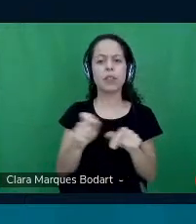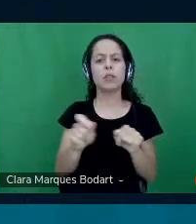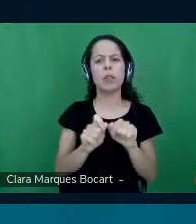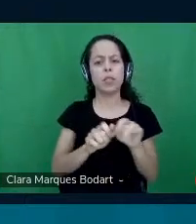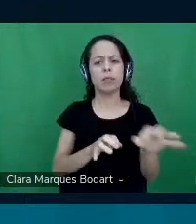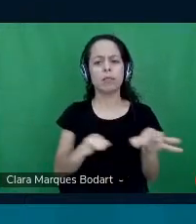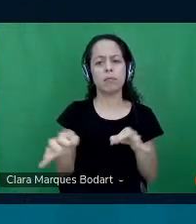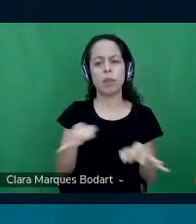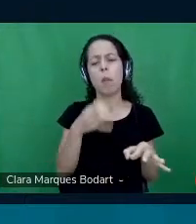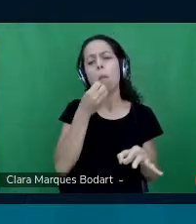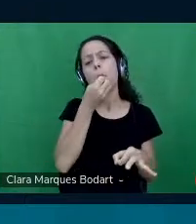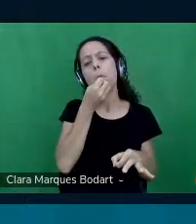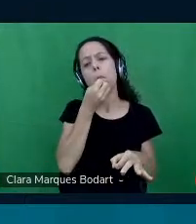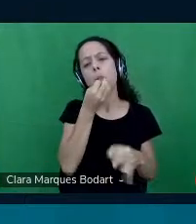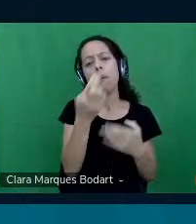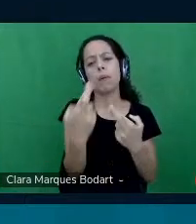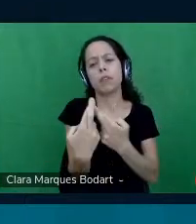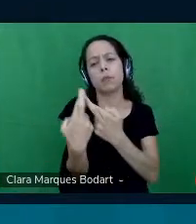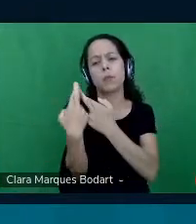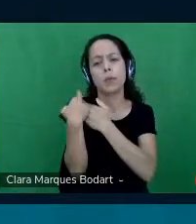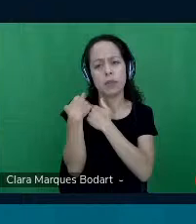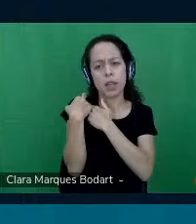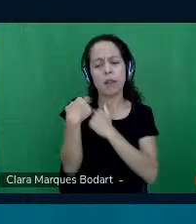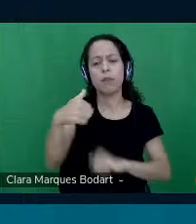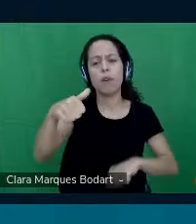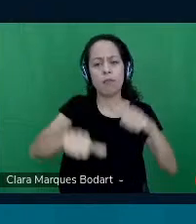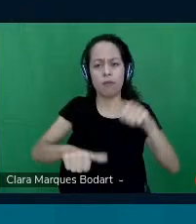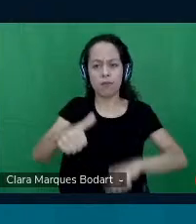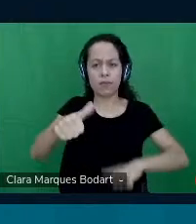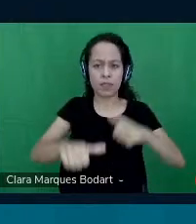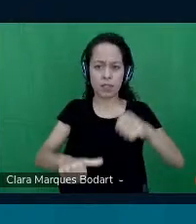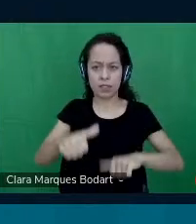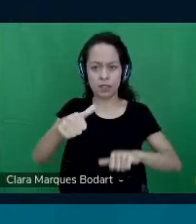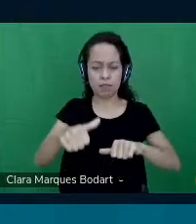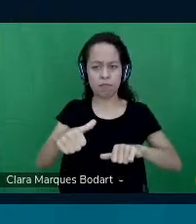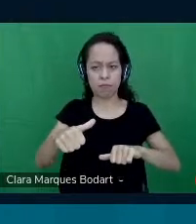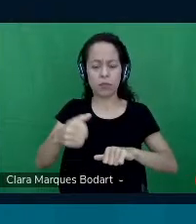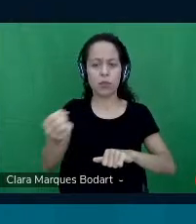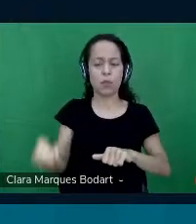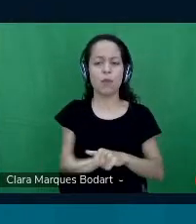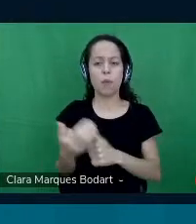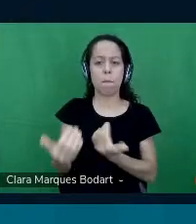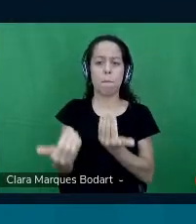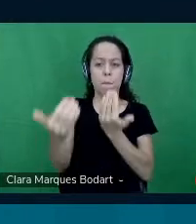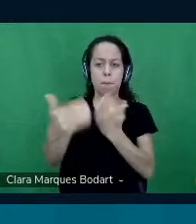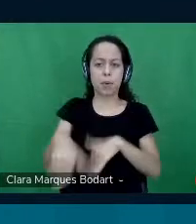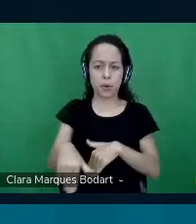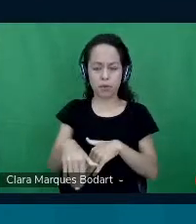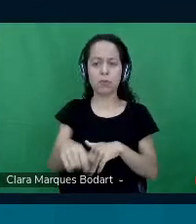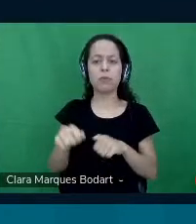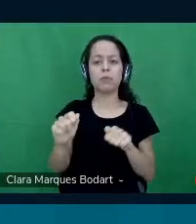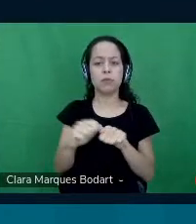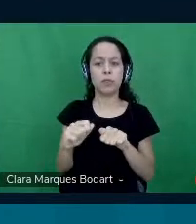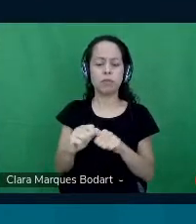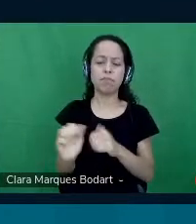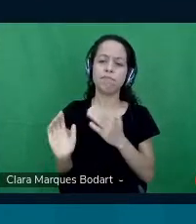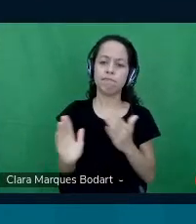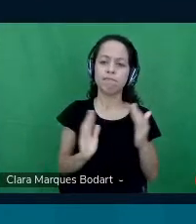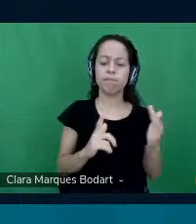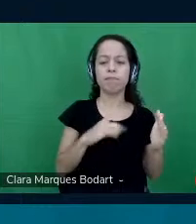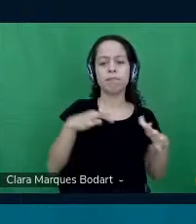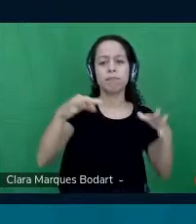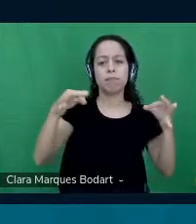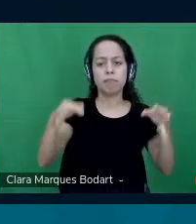de Acesso ao próprio PT e que toparam conosco essa nova configuração de EMA e conduziram o processo com muita certeza